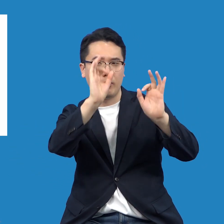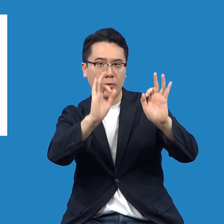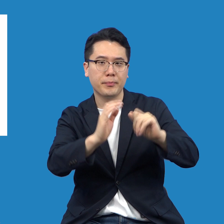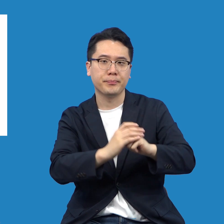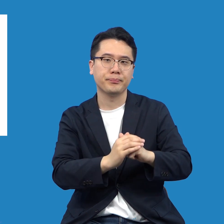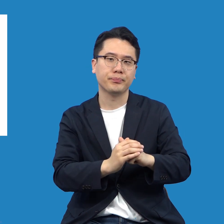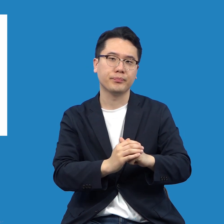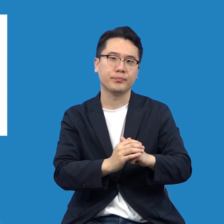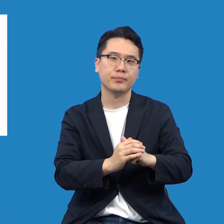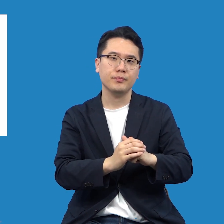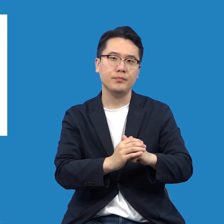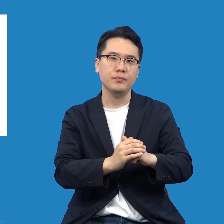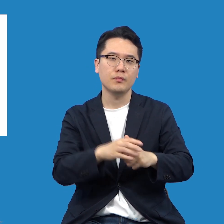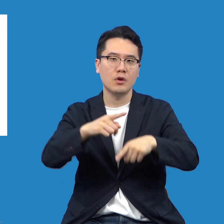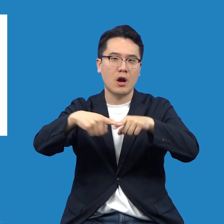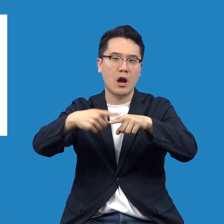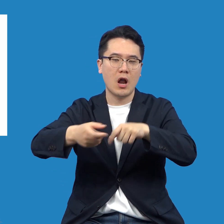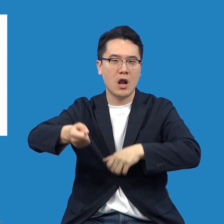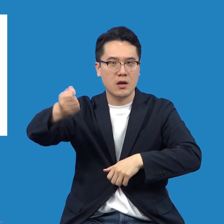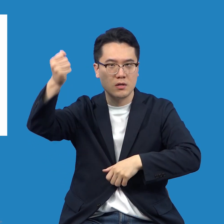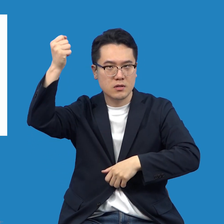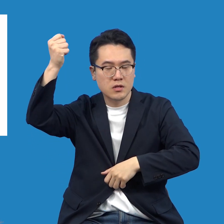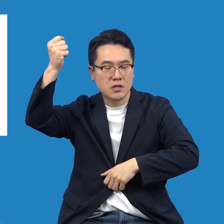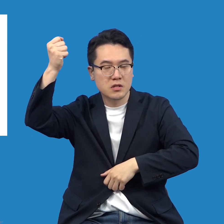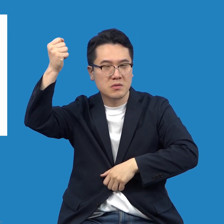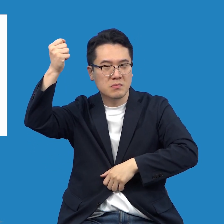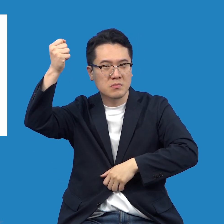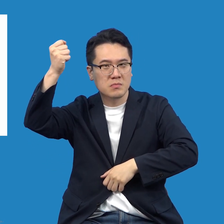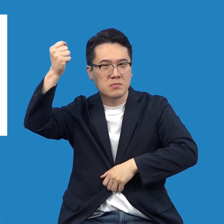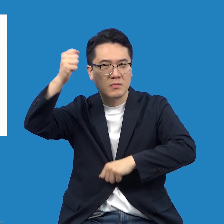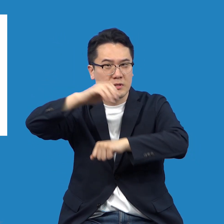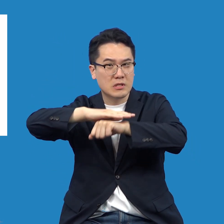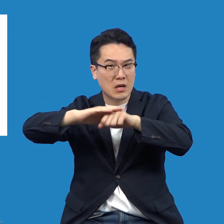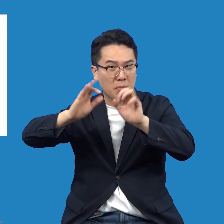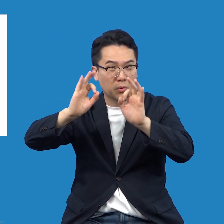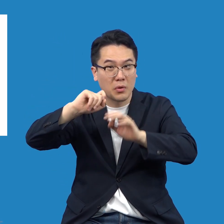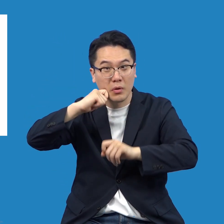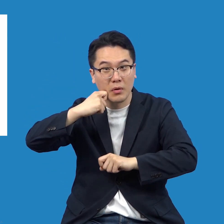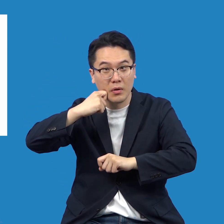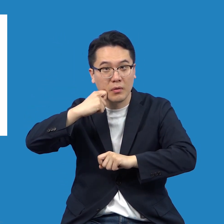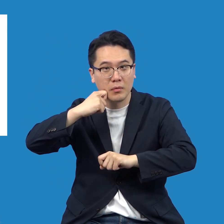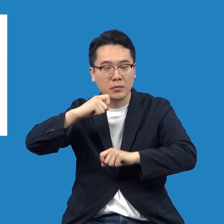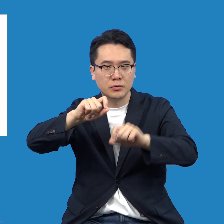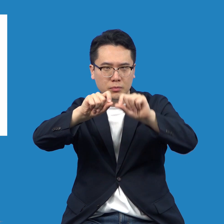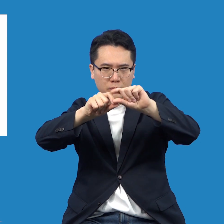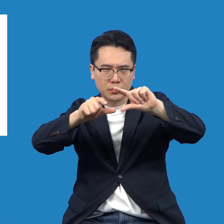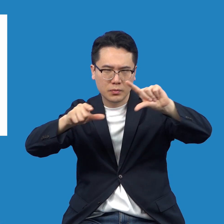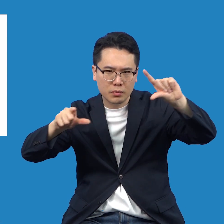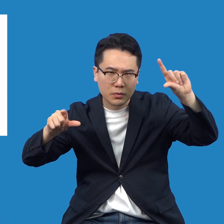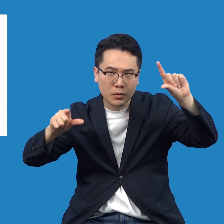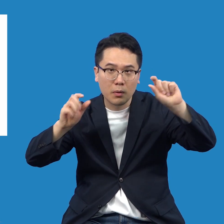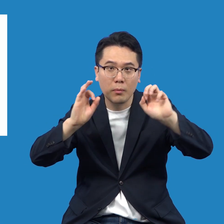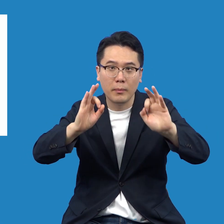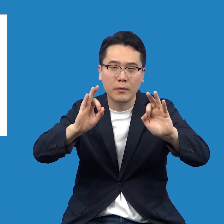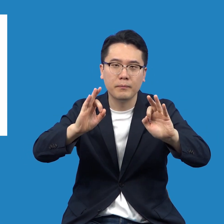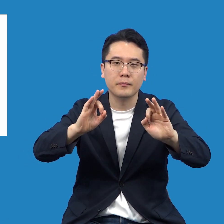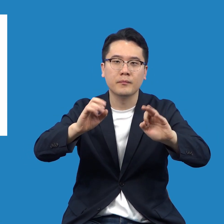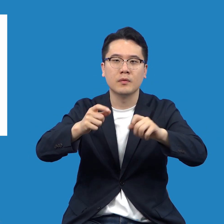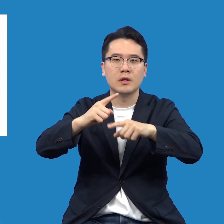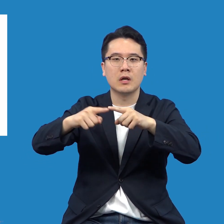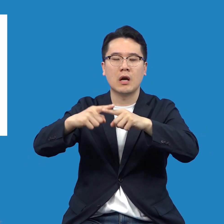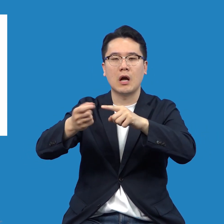보이지 않으시죠? 확대해서 이렇게 보면요, 칼 끝이 이렇게 휘어져